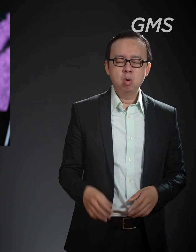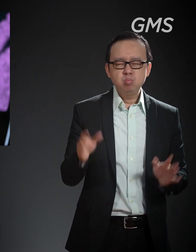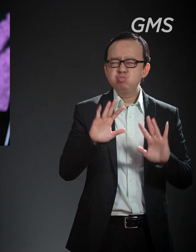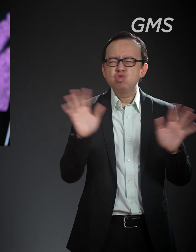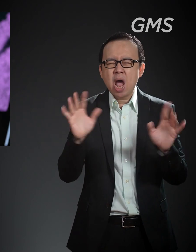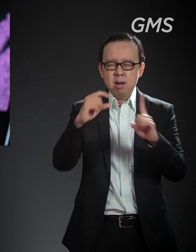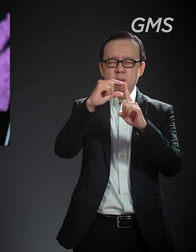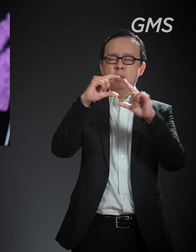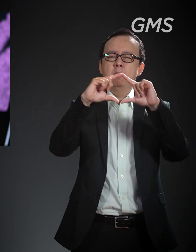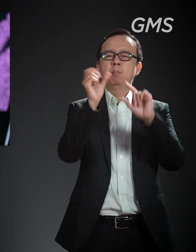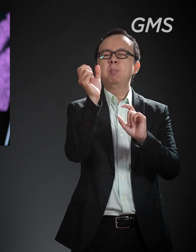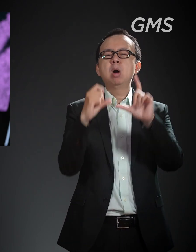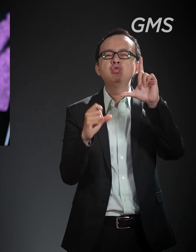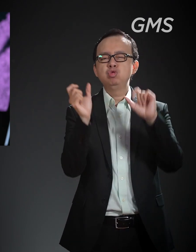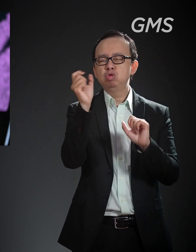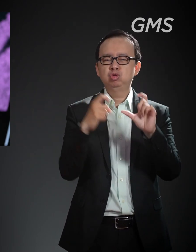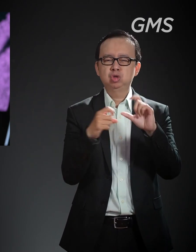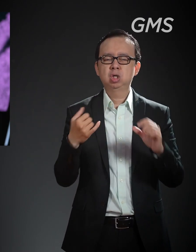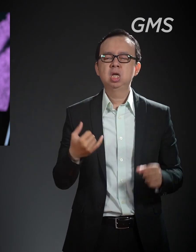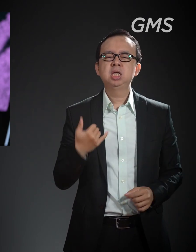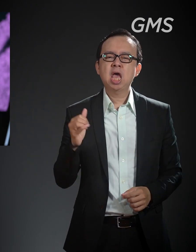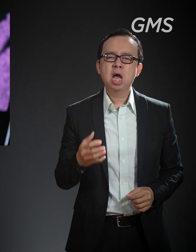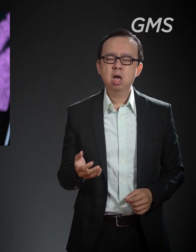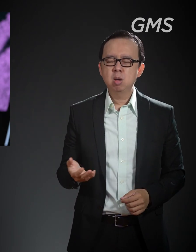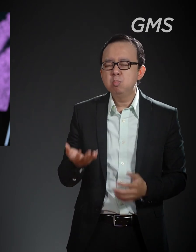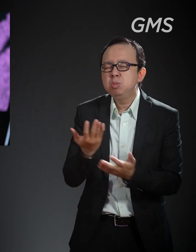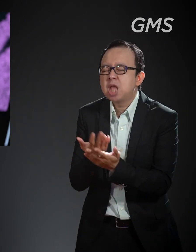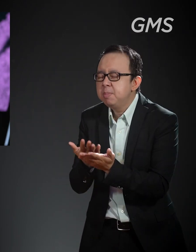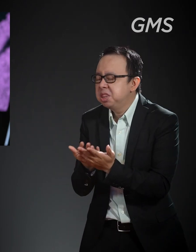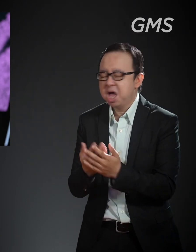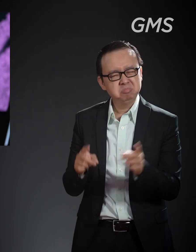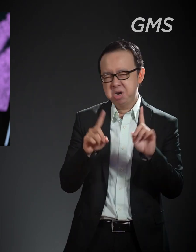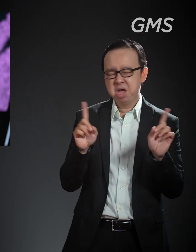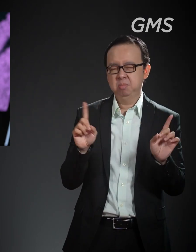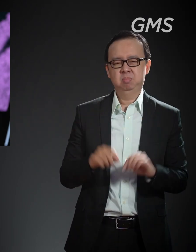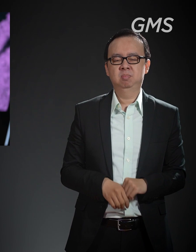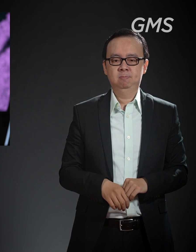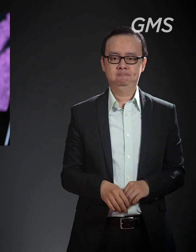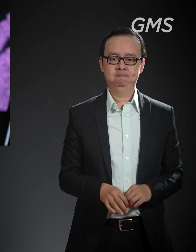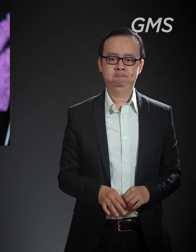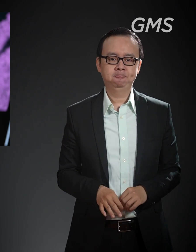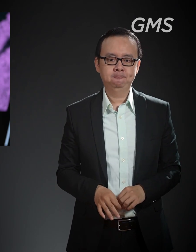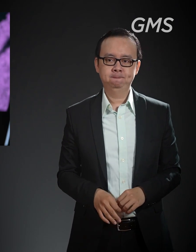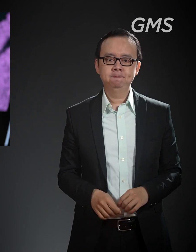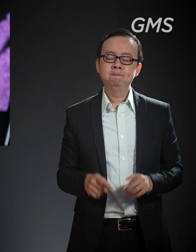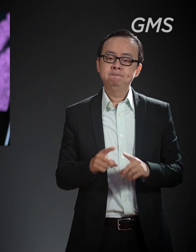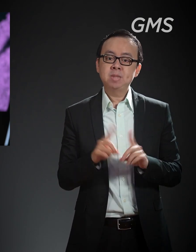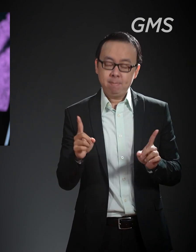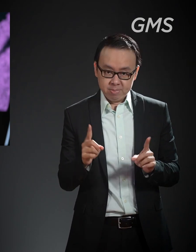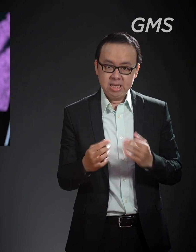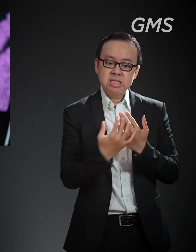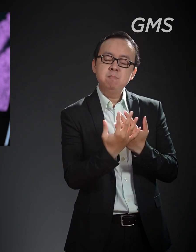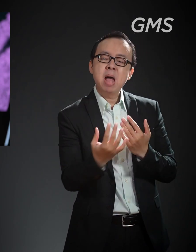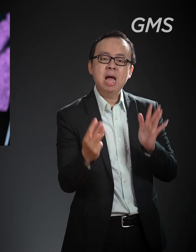memaksa mereka untuk memberi. Paulus tidak memanipulasi, Paulus tidak fundraising. Tapi orang-orang